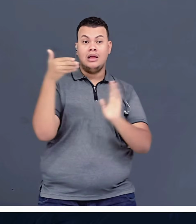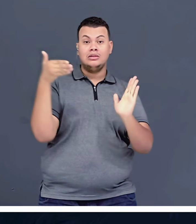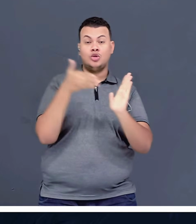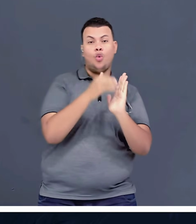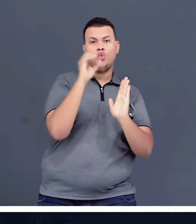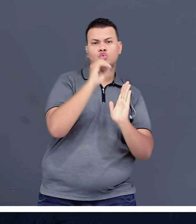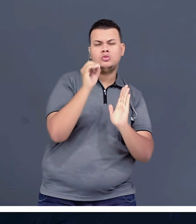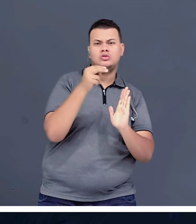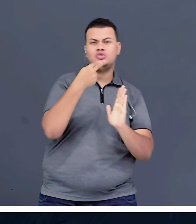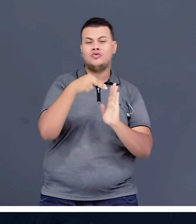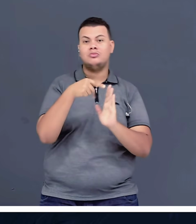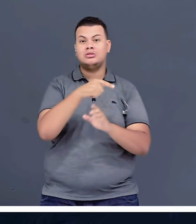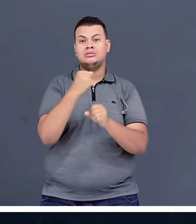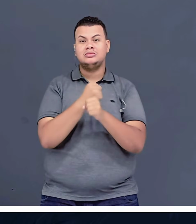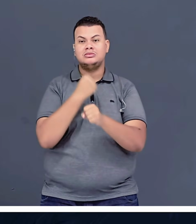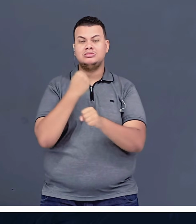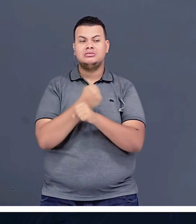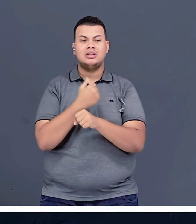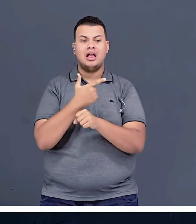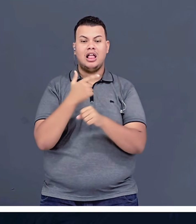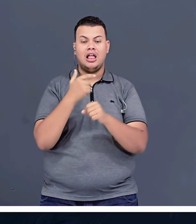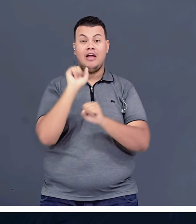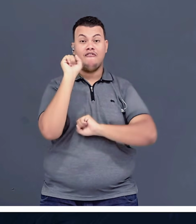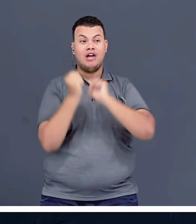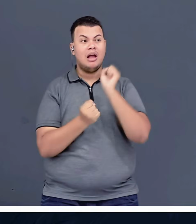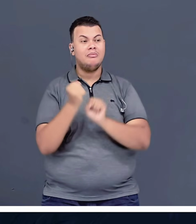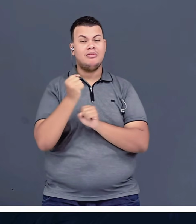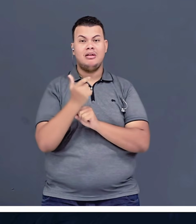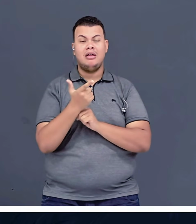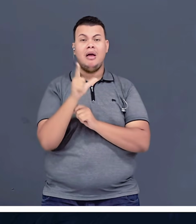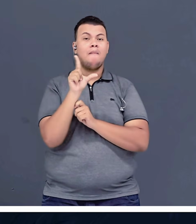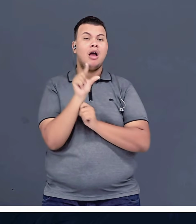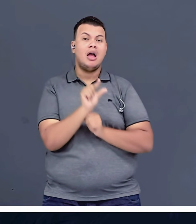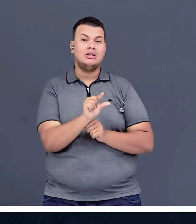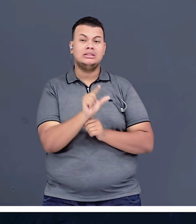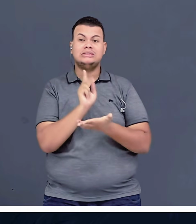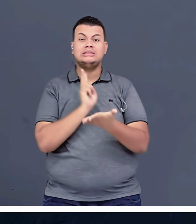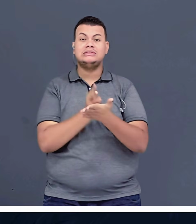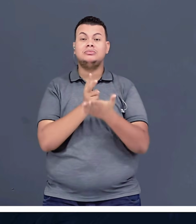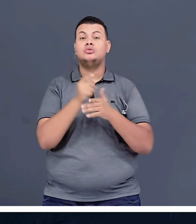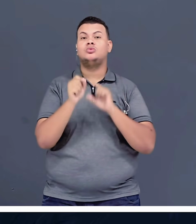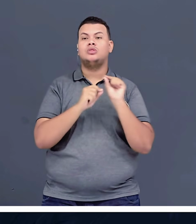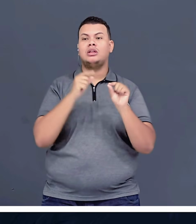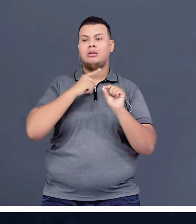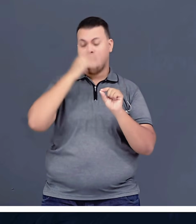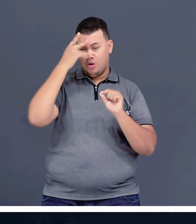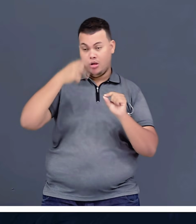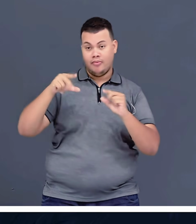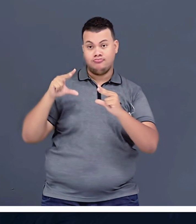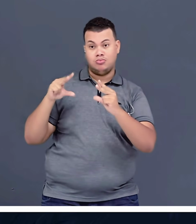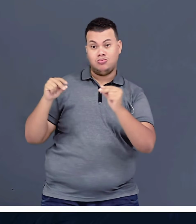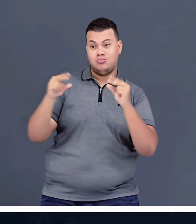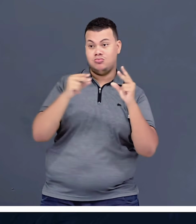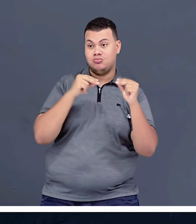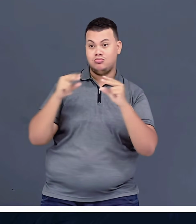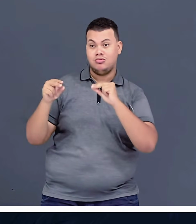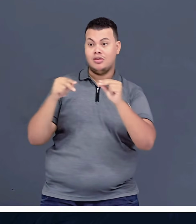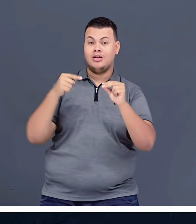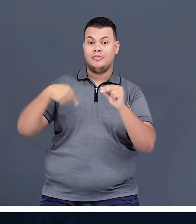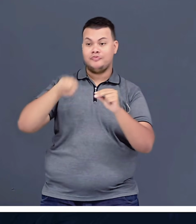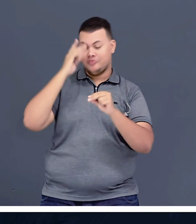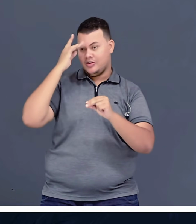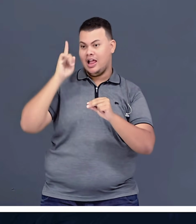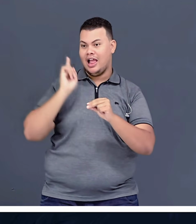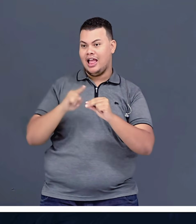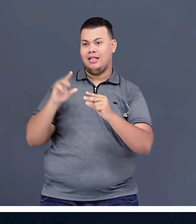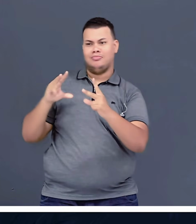outubro, novembro, gente, a produção é muito baixa, muito baixa. Então sempre surgia aquele burburinho, né? Como a gente costumava chamar, da